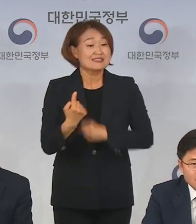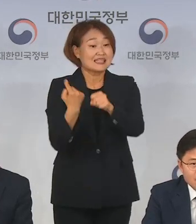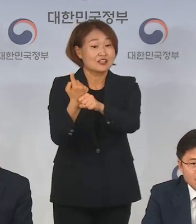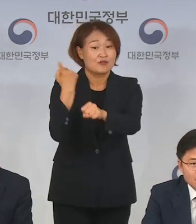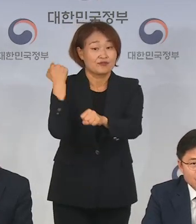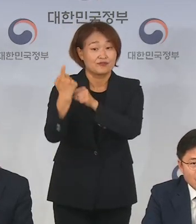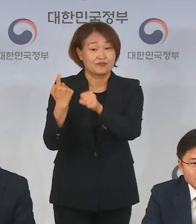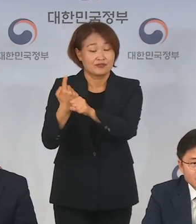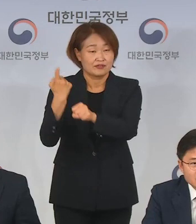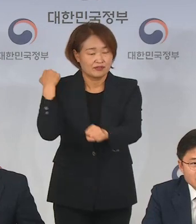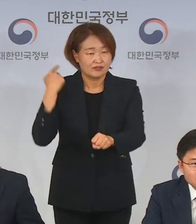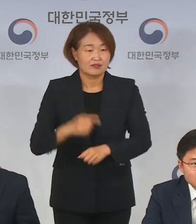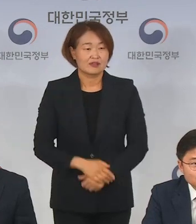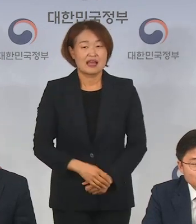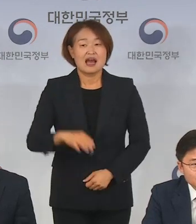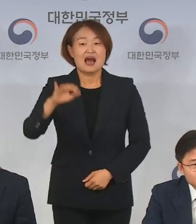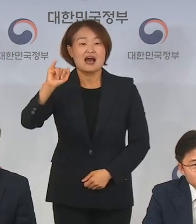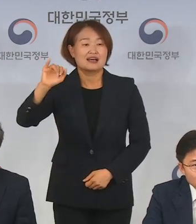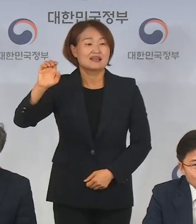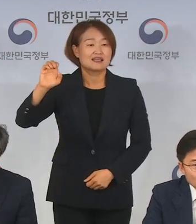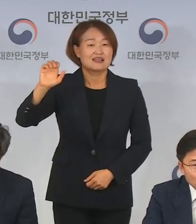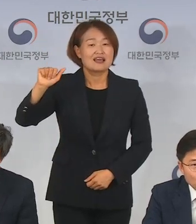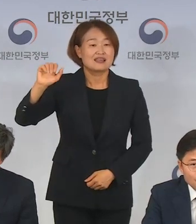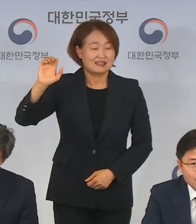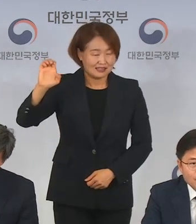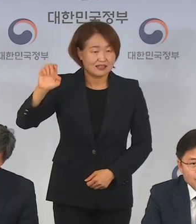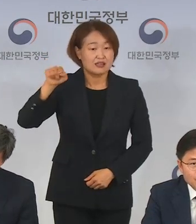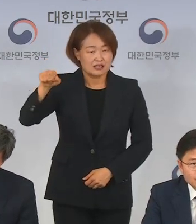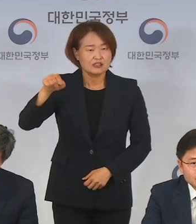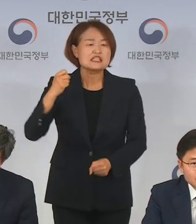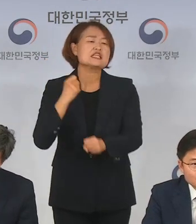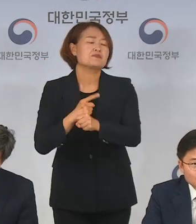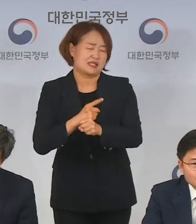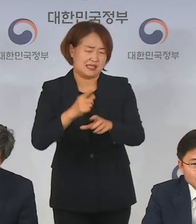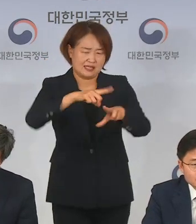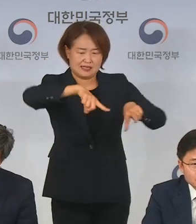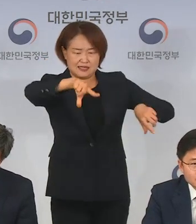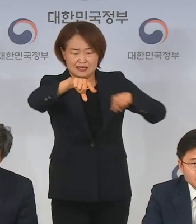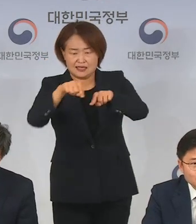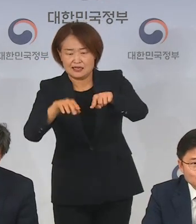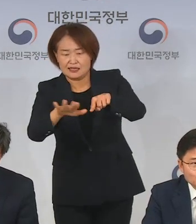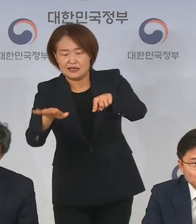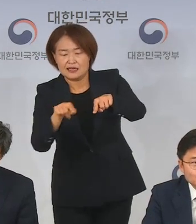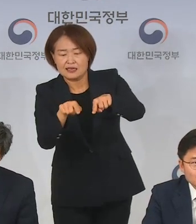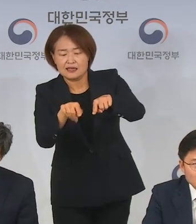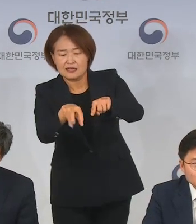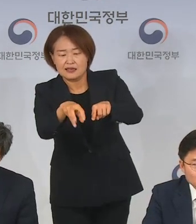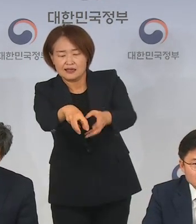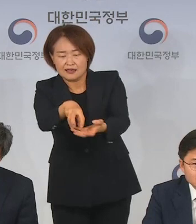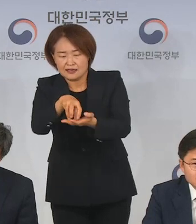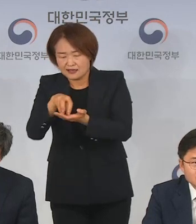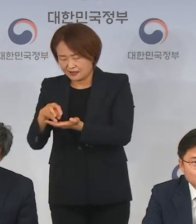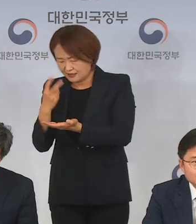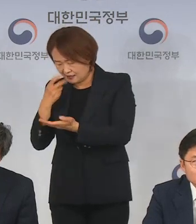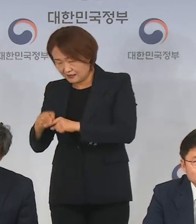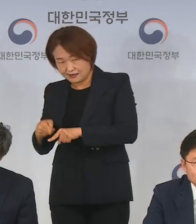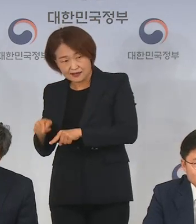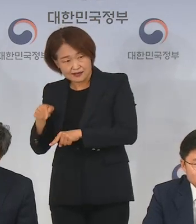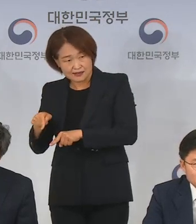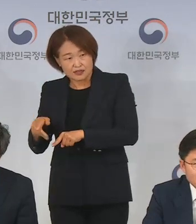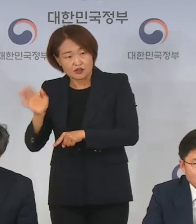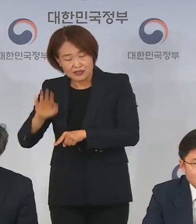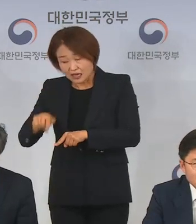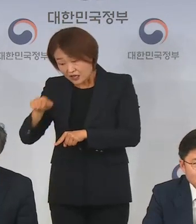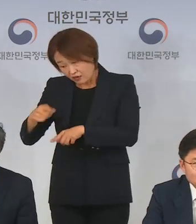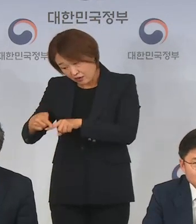작년에 IAEA에서 시료를 채취를 했고, 이 시료는 실질적으로 분석을 할 경우에는 늘 교차